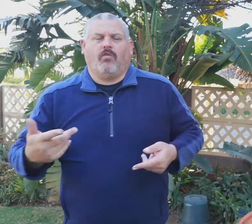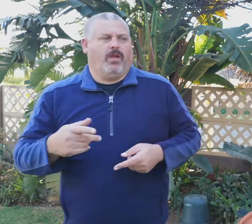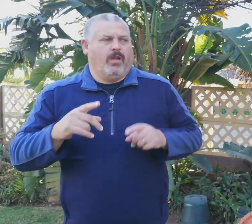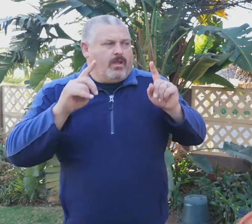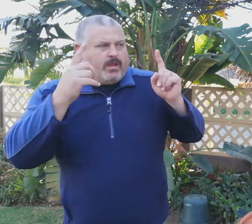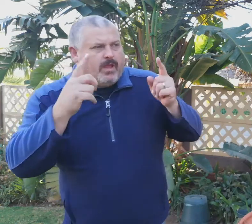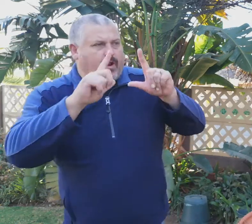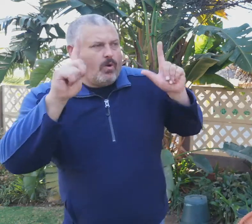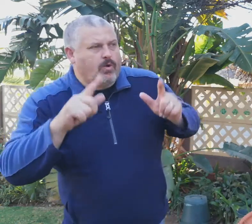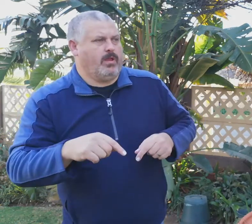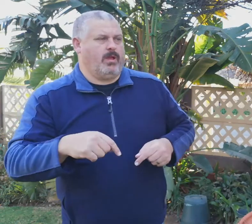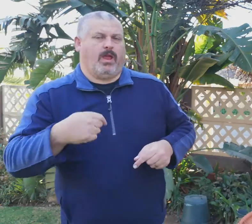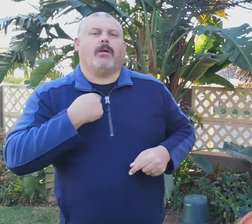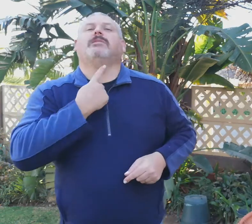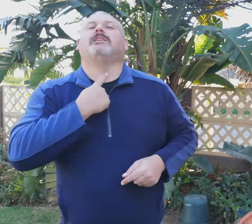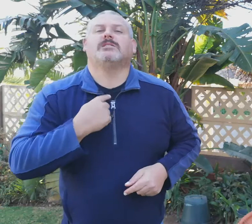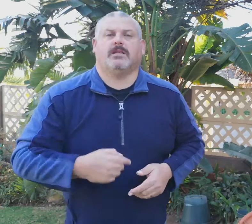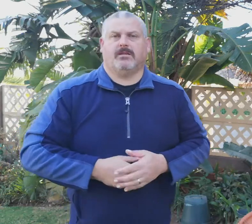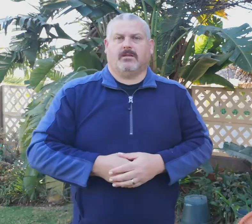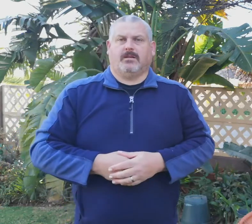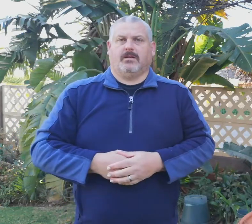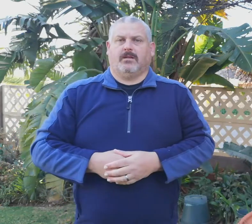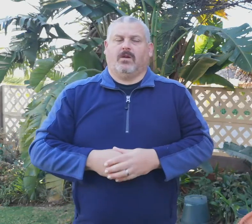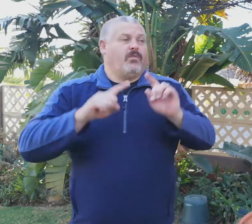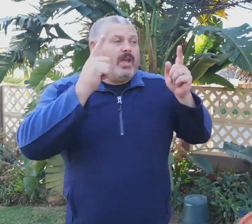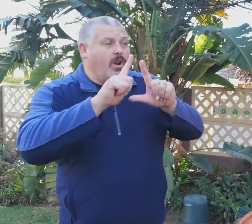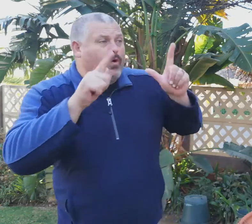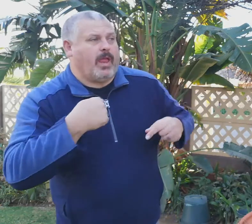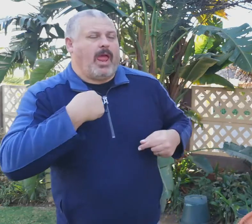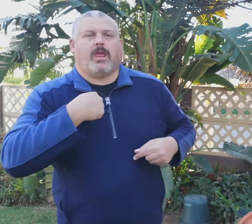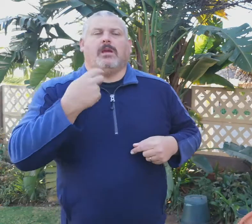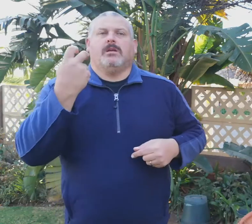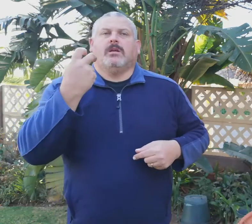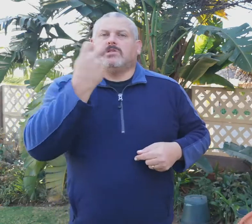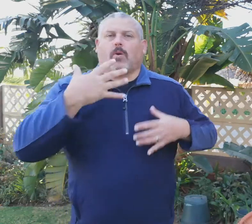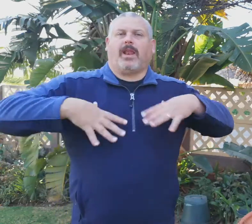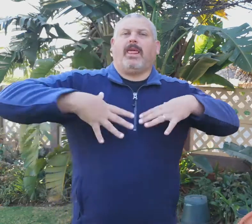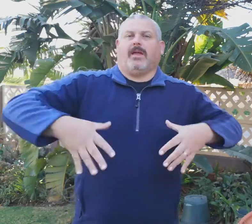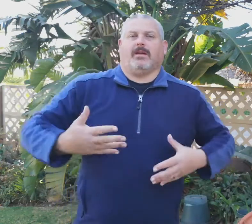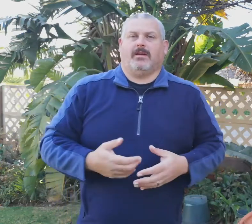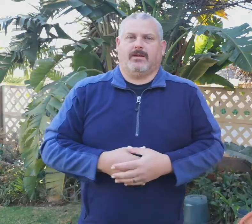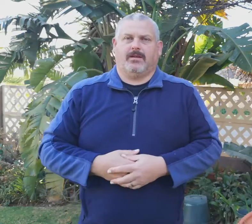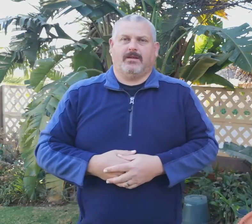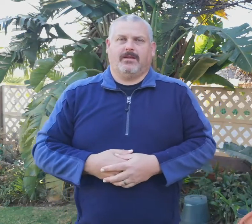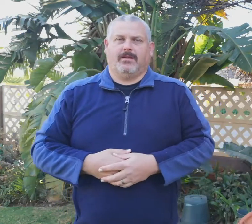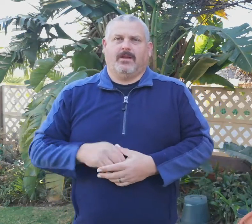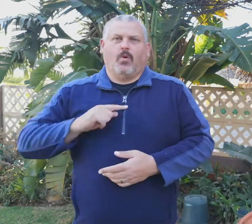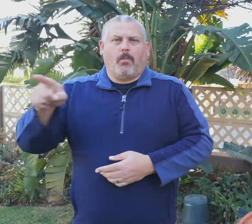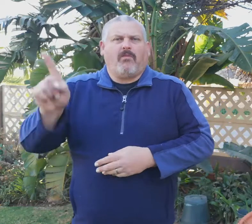of je lood aan test is, of je lood aan zoek kleren. Ook maar, hij